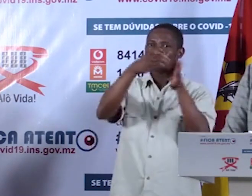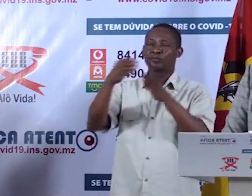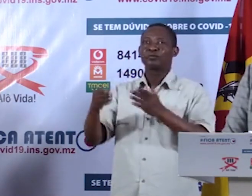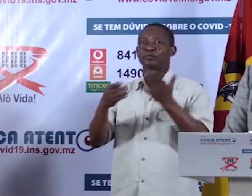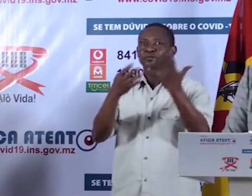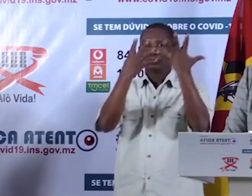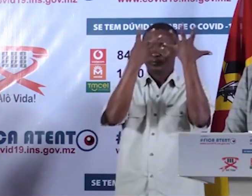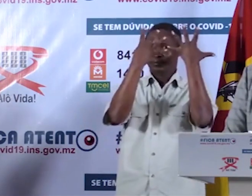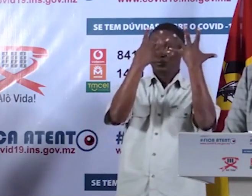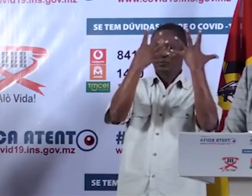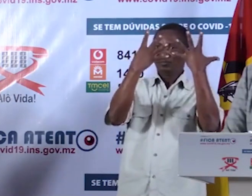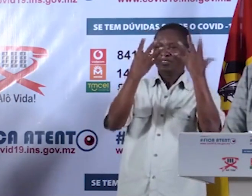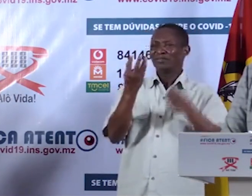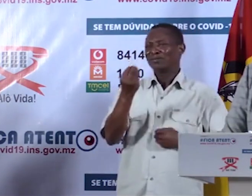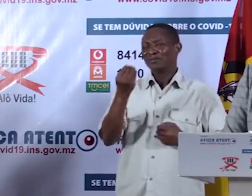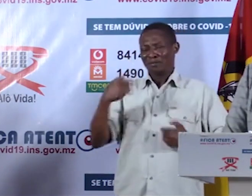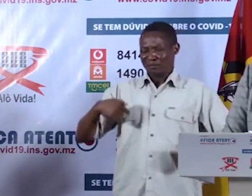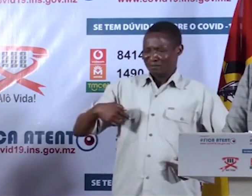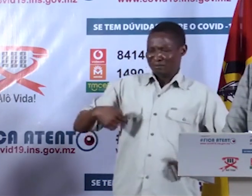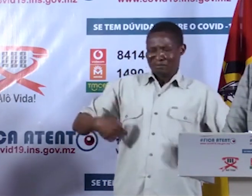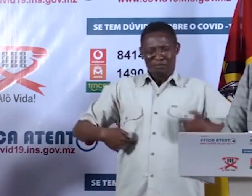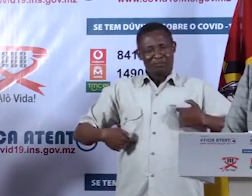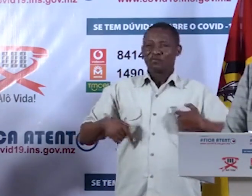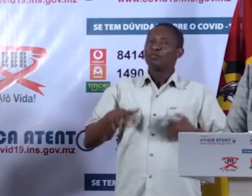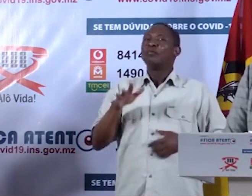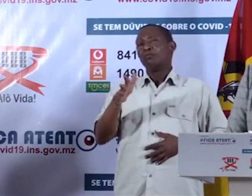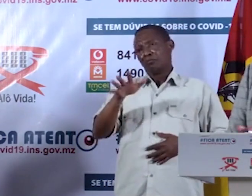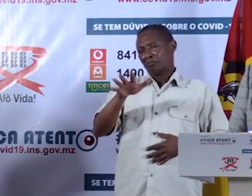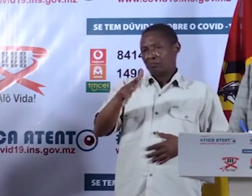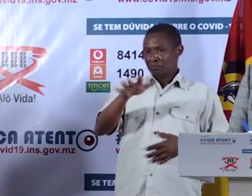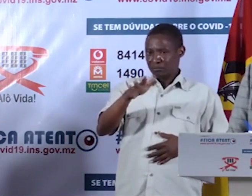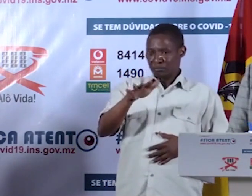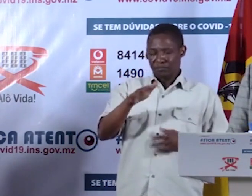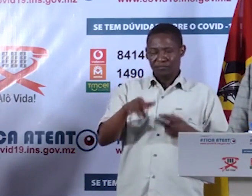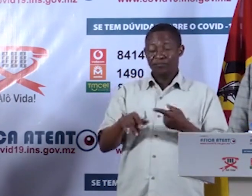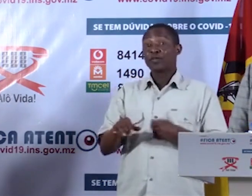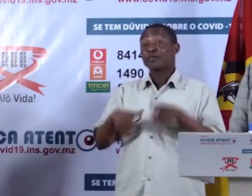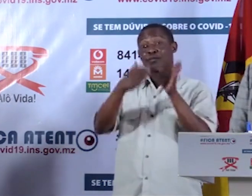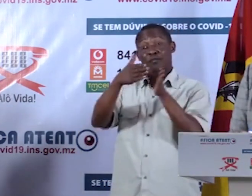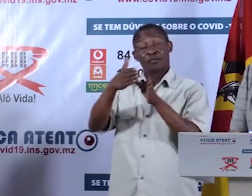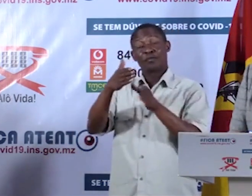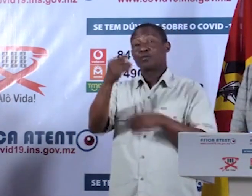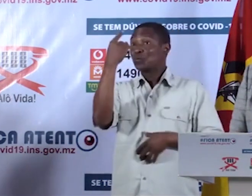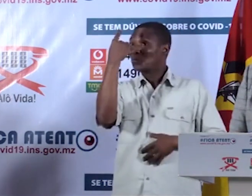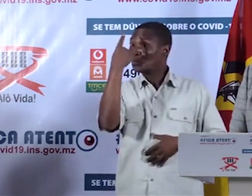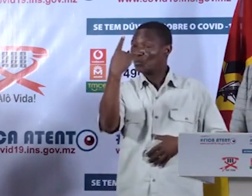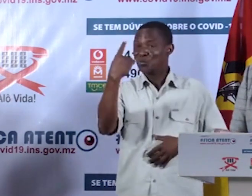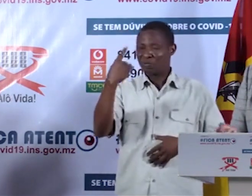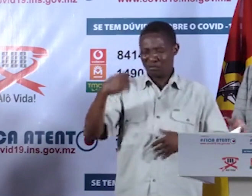sintomatologia leve a moderada e 1 caso sem sintomatologia.